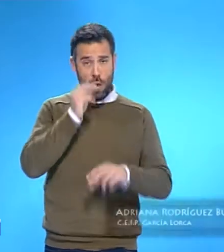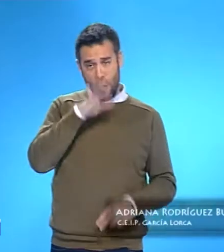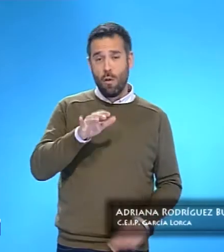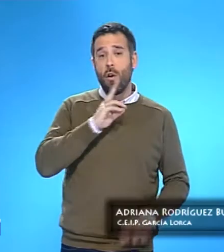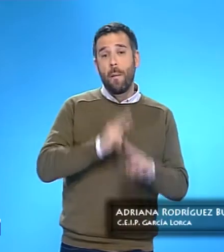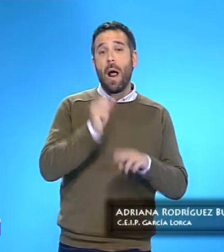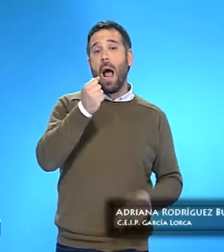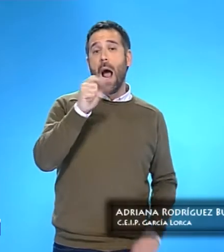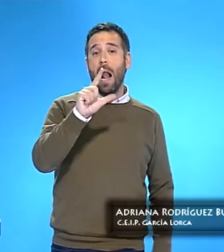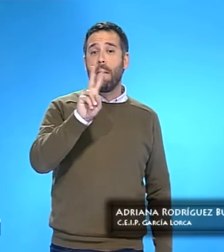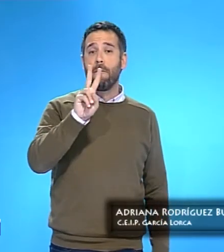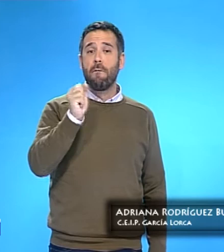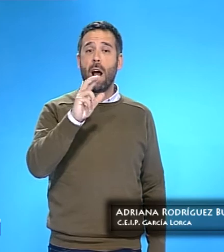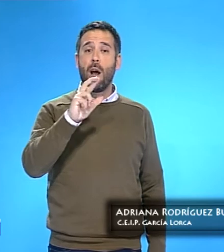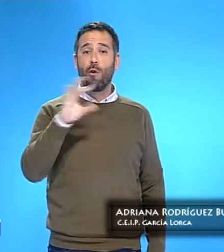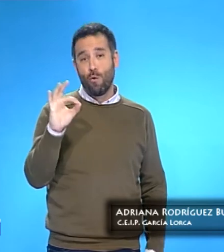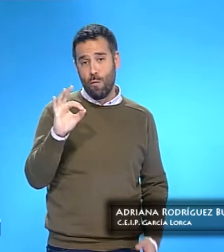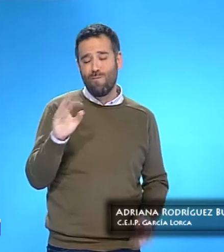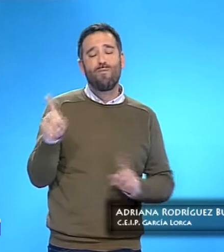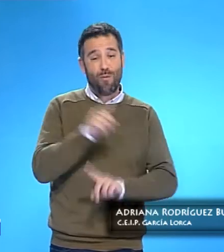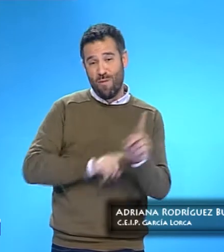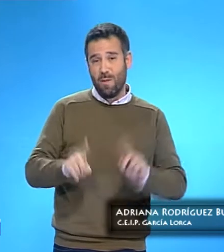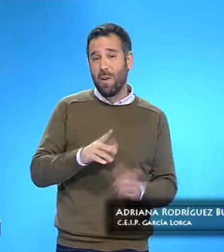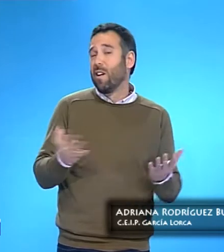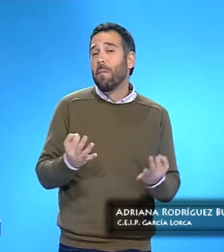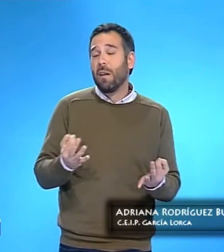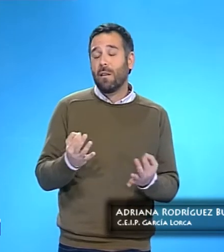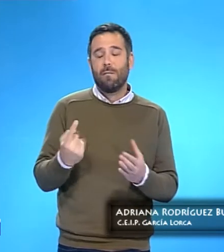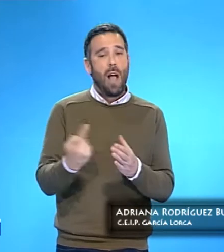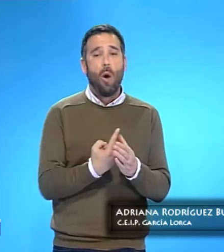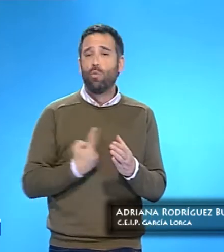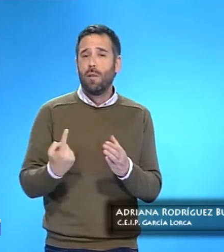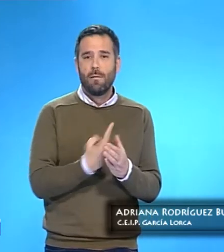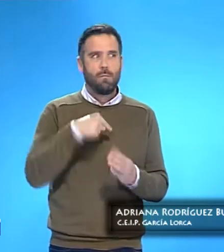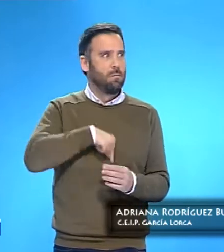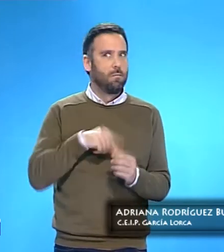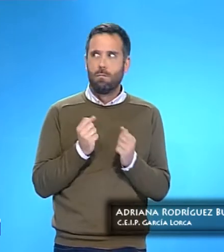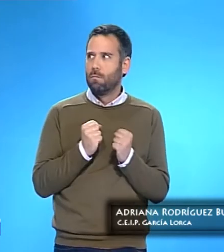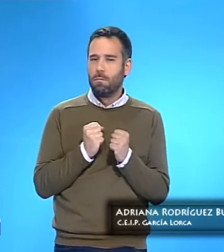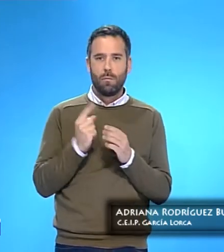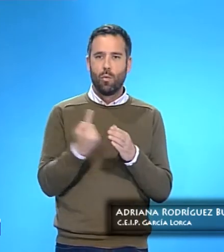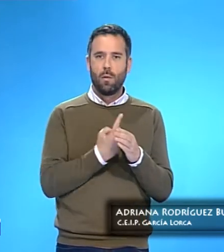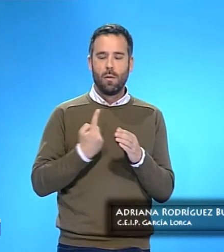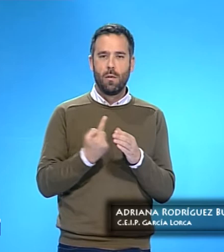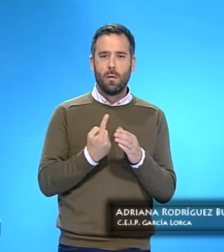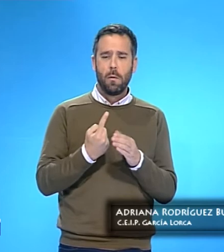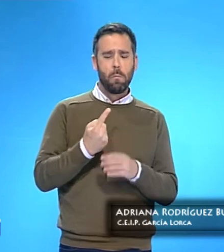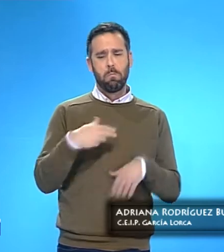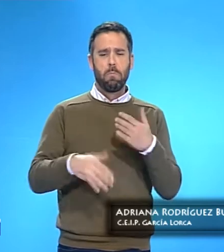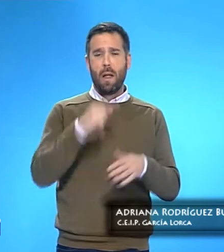Habíase una vez un niño llamado Álvaro que tenía un problema. Lo que le pasaba es que era autista. Un día,